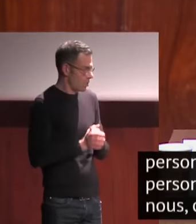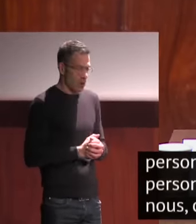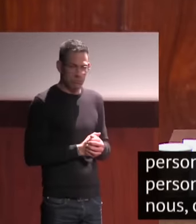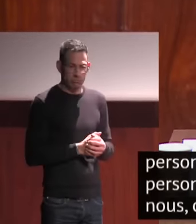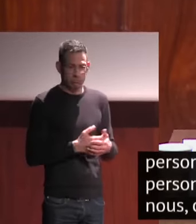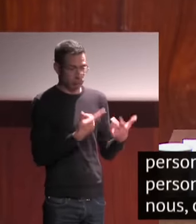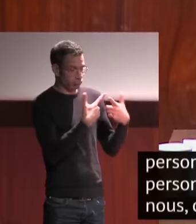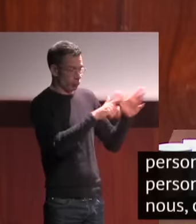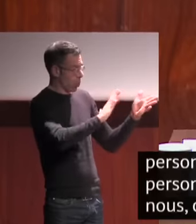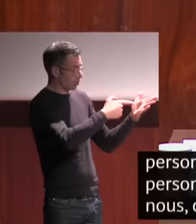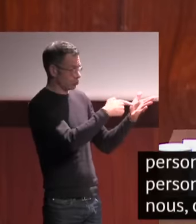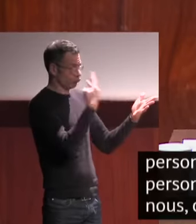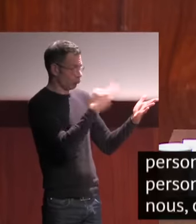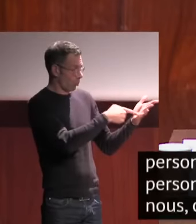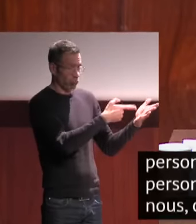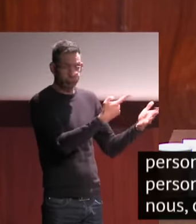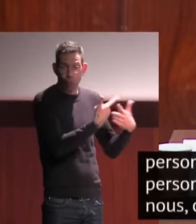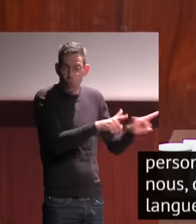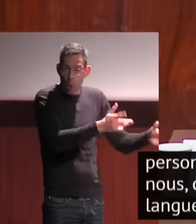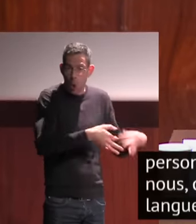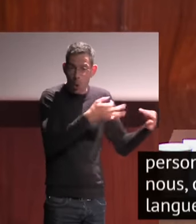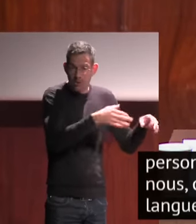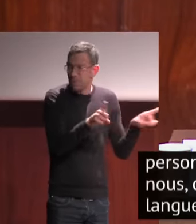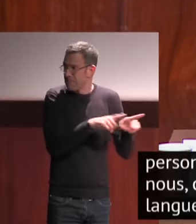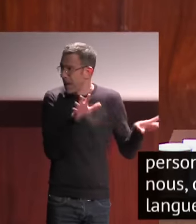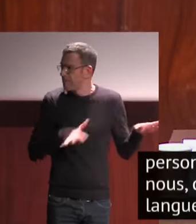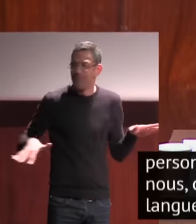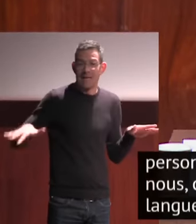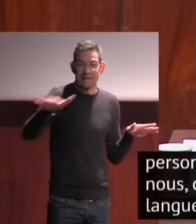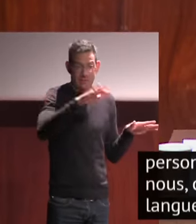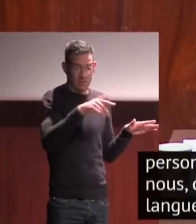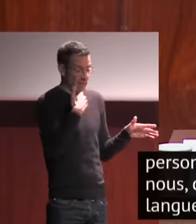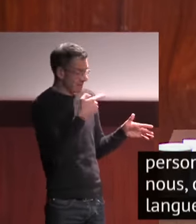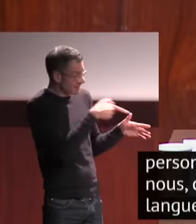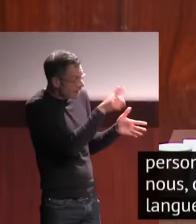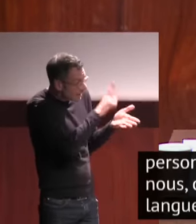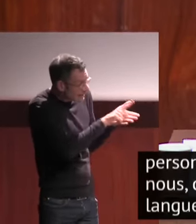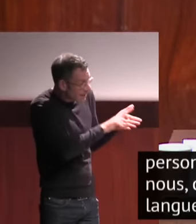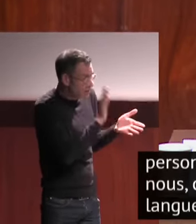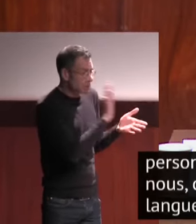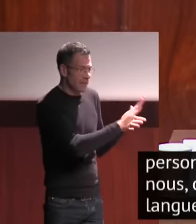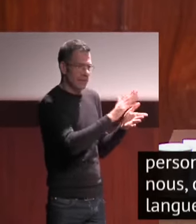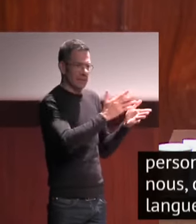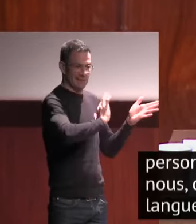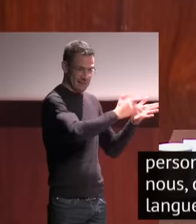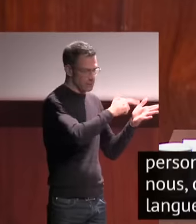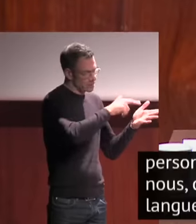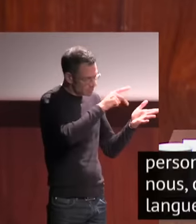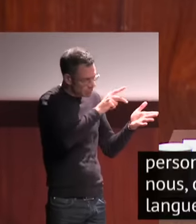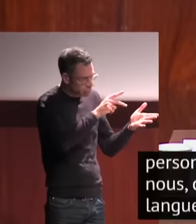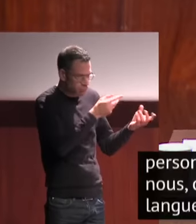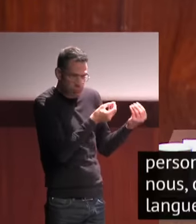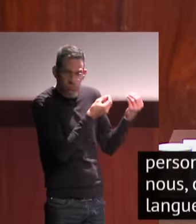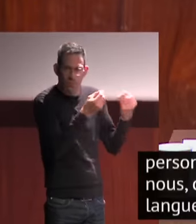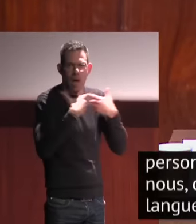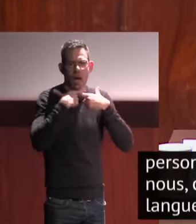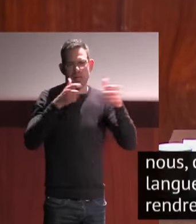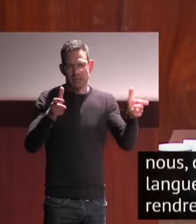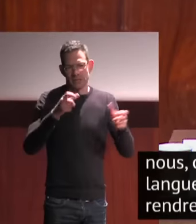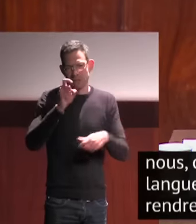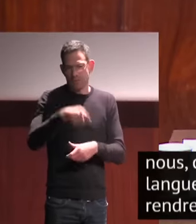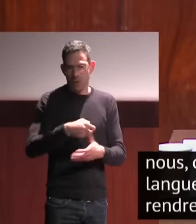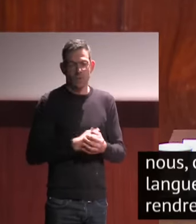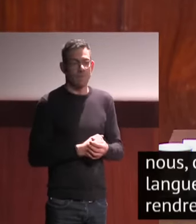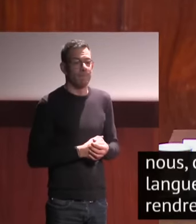langue des signes comme n'importe quelle autre langue, et donc de rendre accessible sa littérature, d'une part, et ensuite